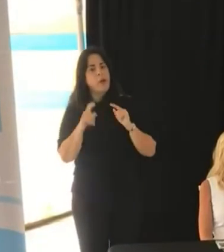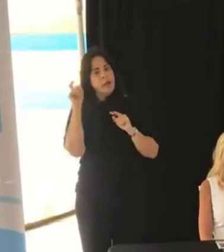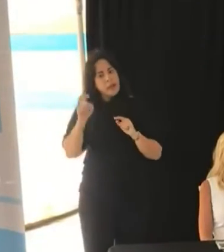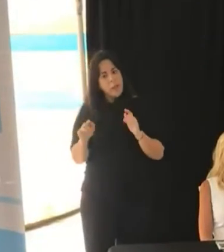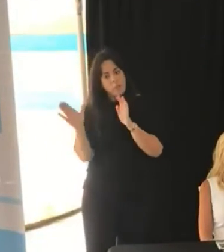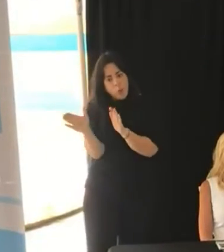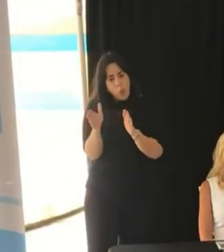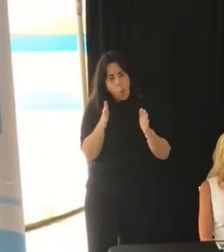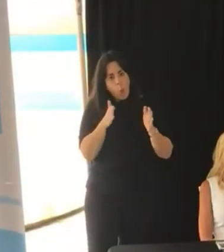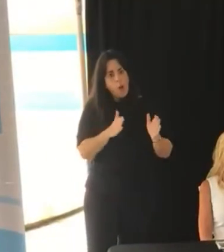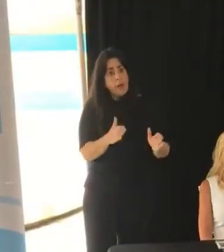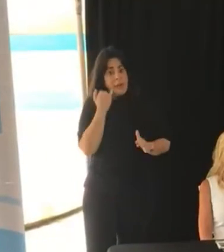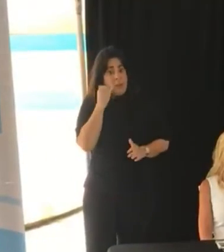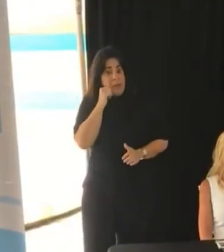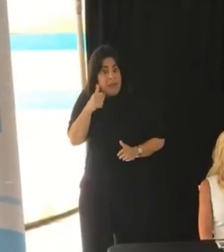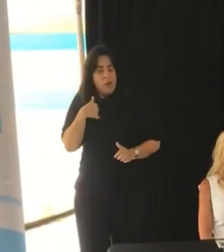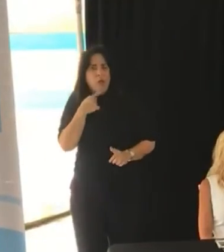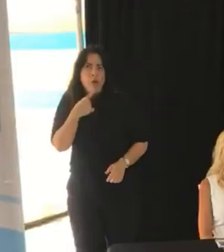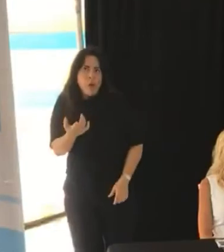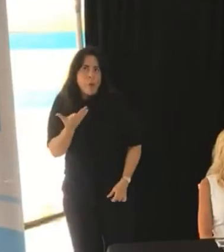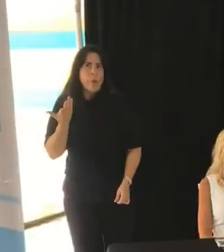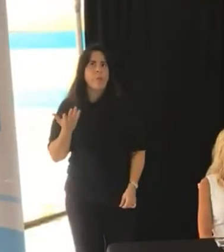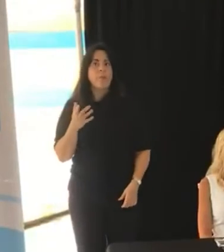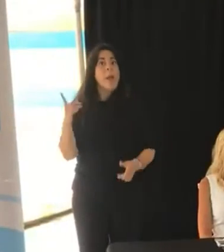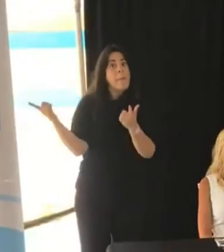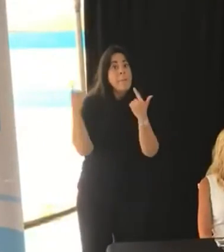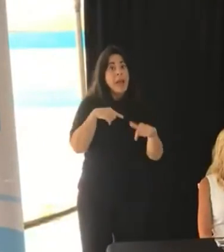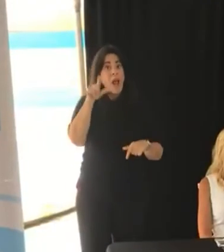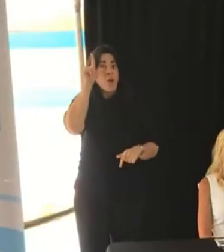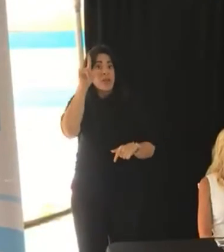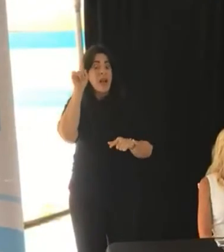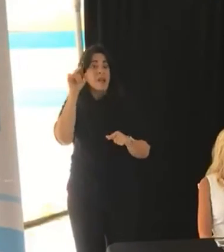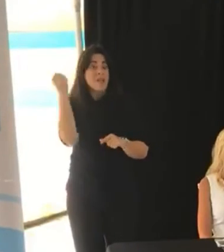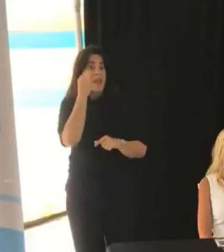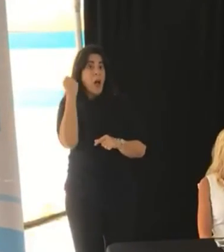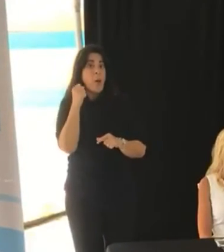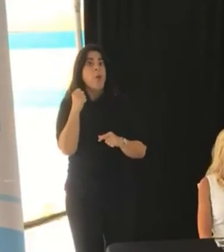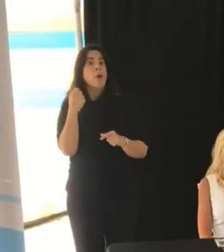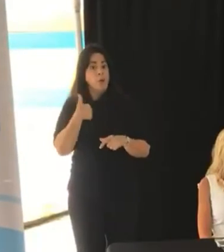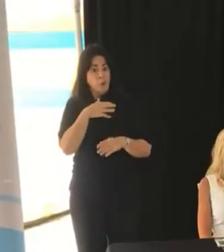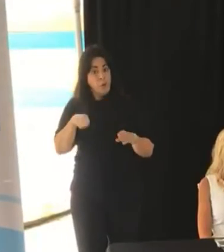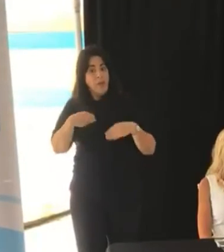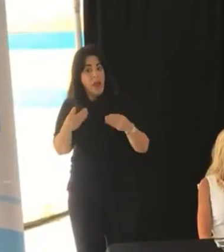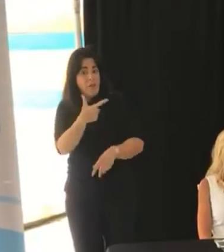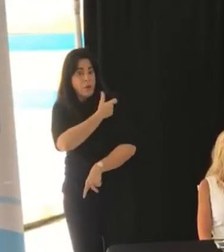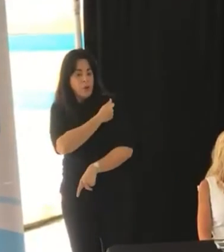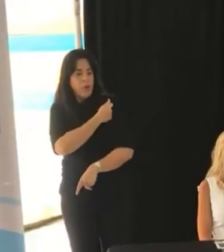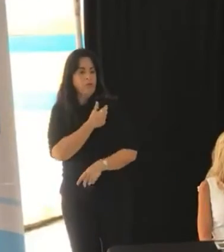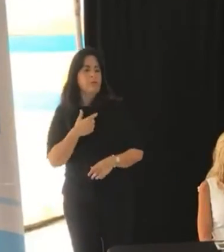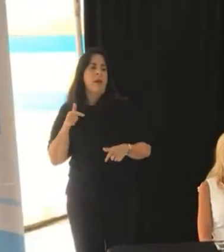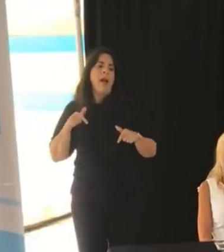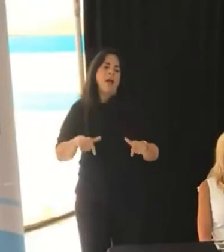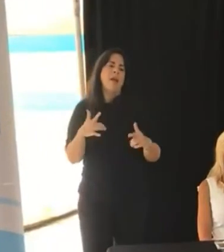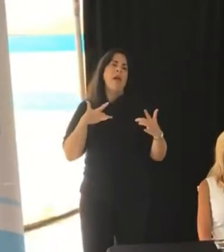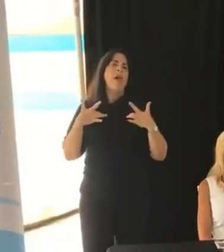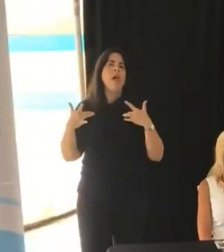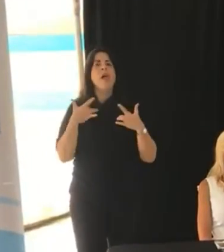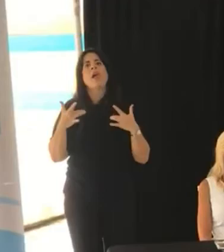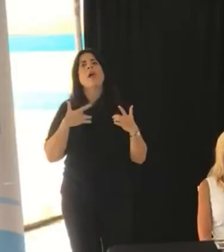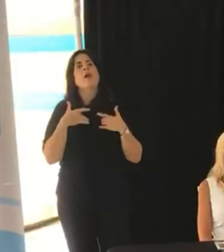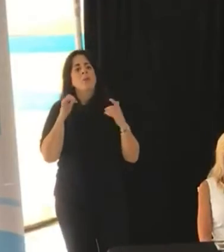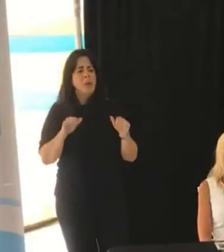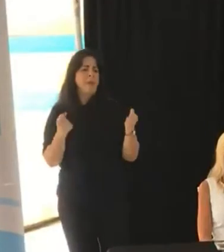orden. Porque si yo mañana digo, venga Loíza el sábado que lo vamos a vacunar, voy a crear una ansiedad